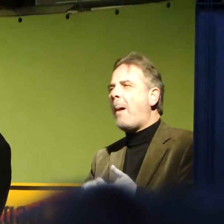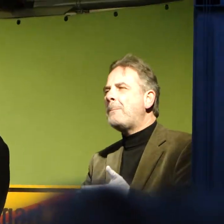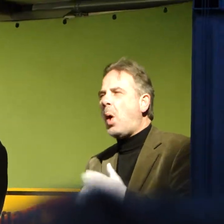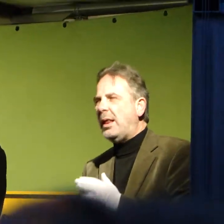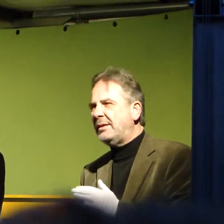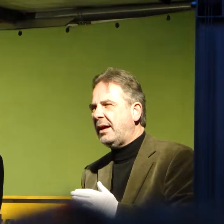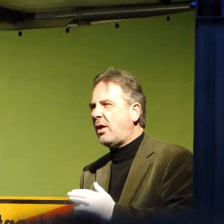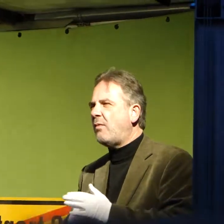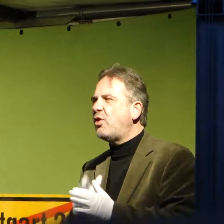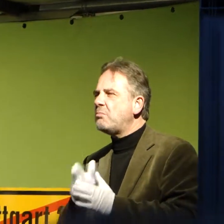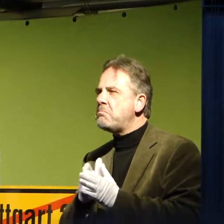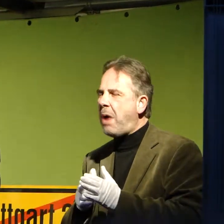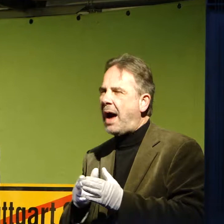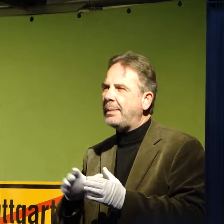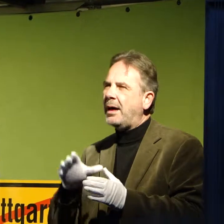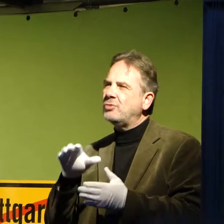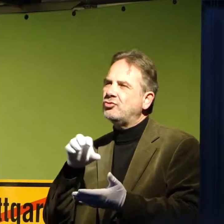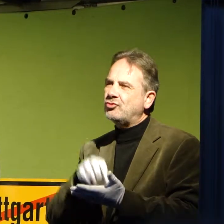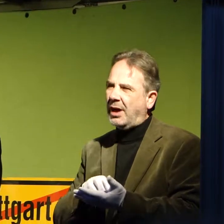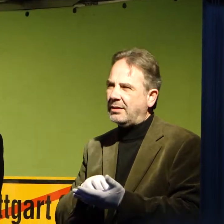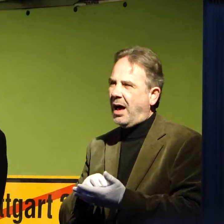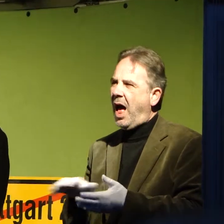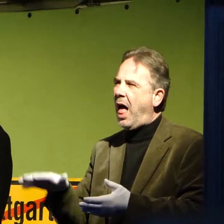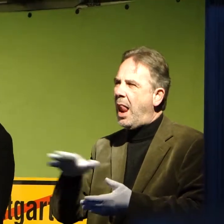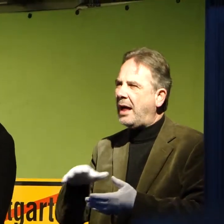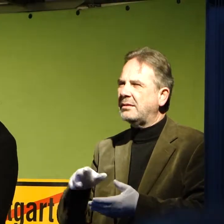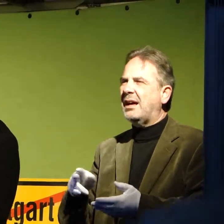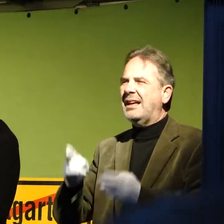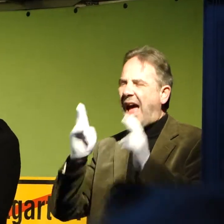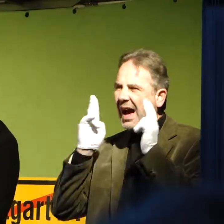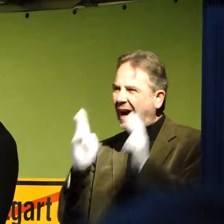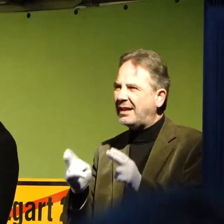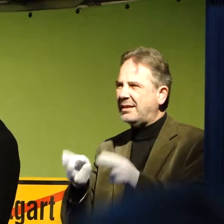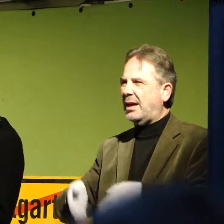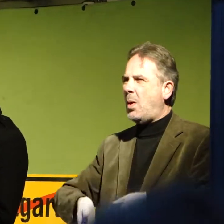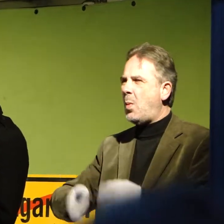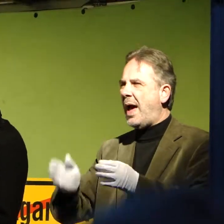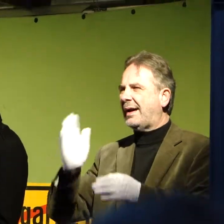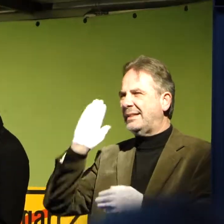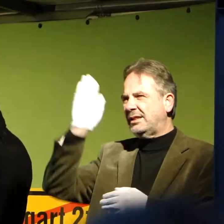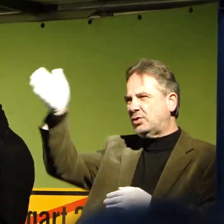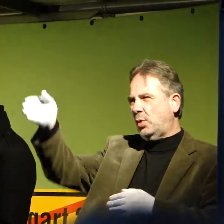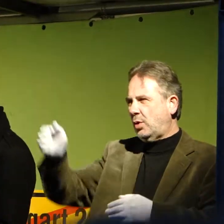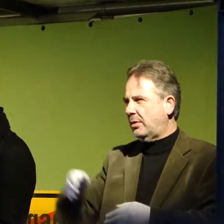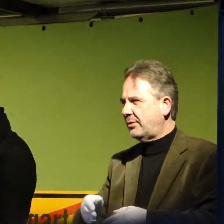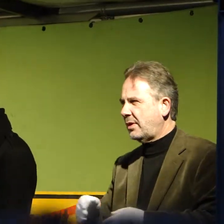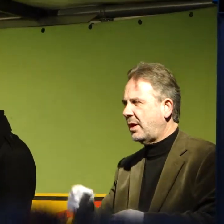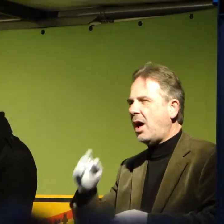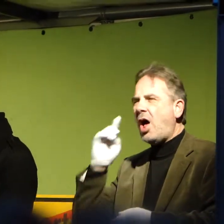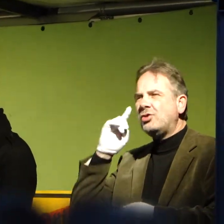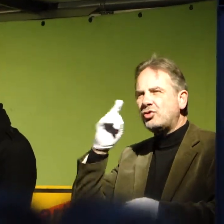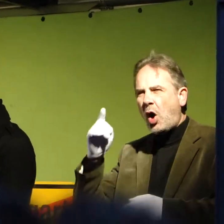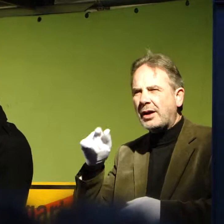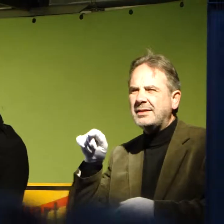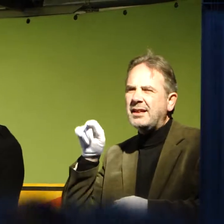Land wäre der richtige Weg in die Zukunft. Sorgen Sie dafür, dass es endlich auch in Stuttgart so